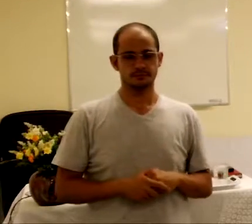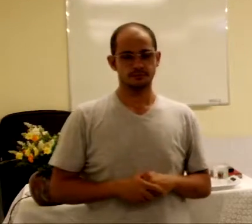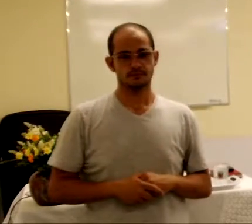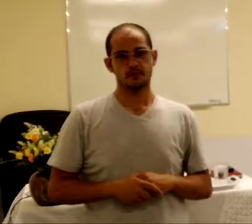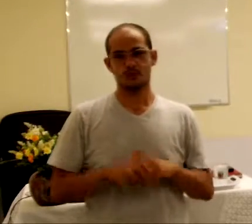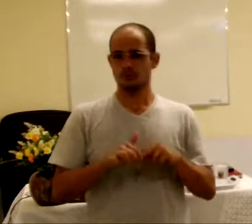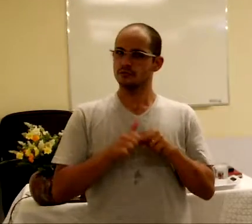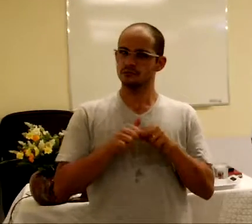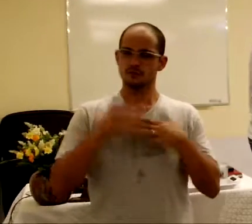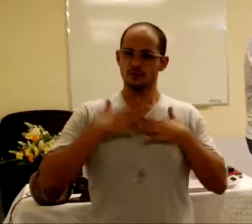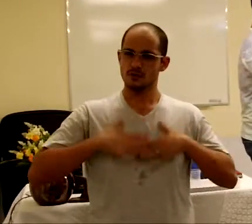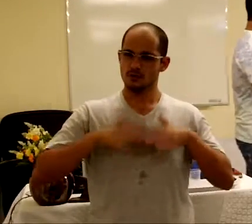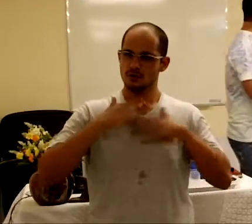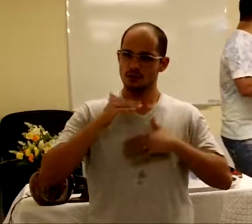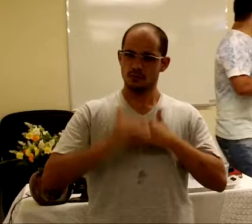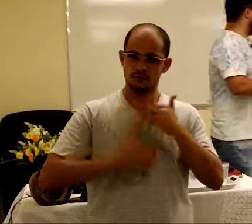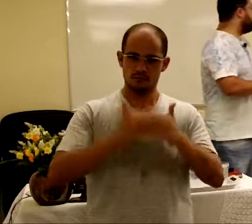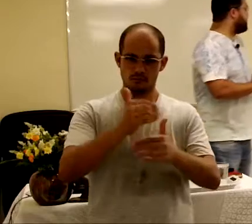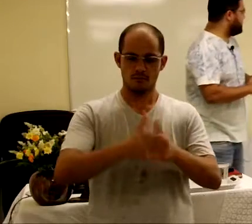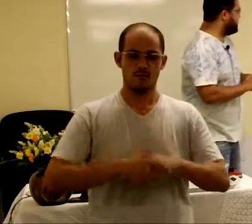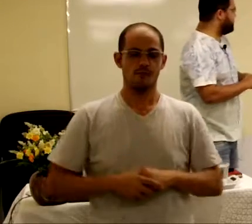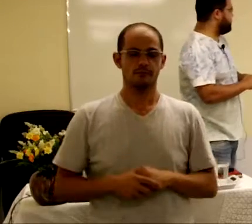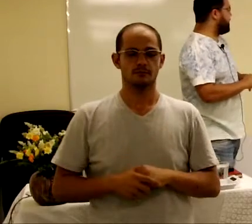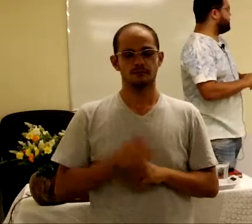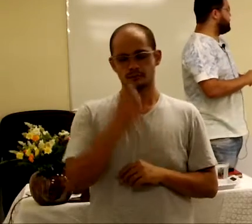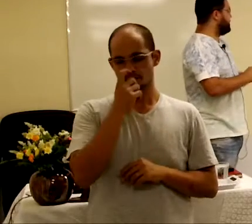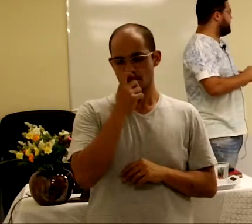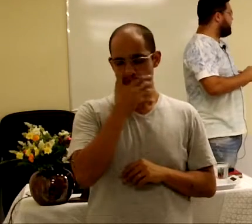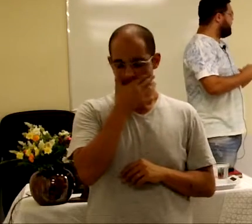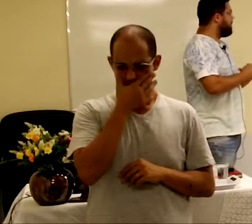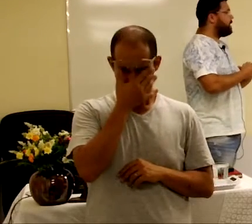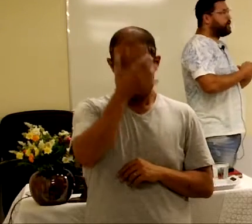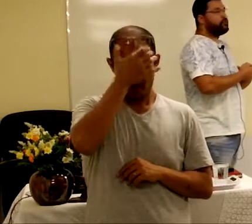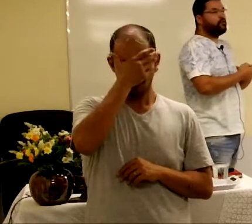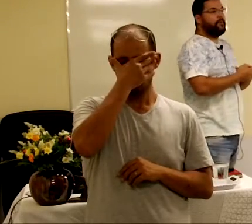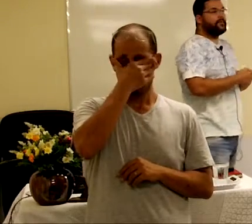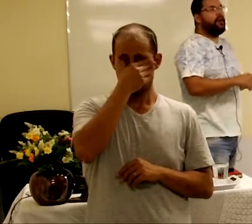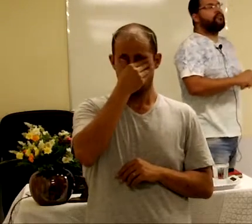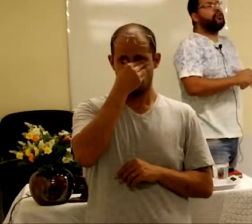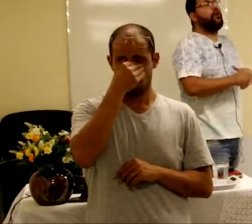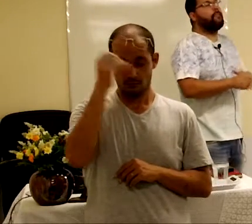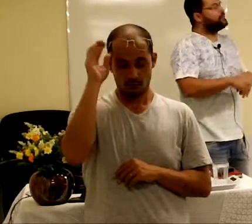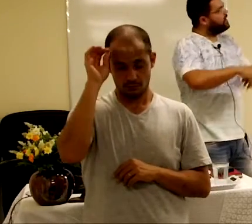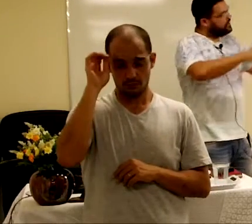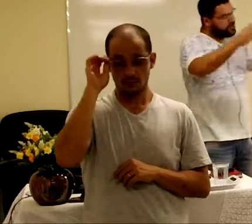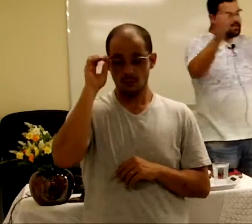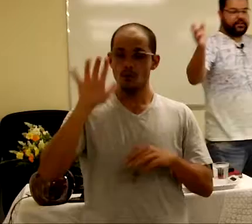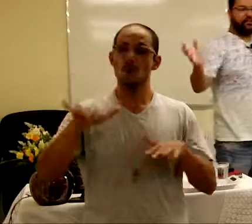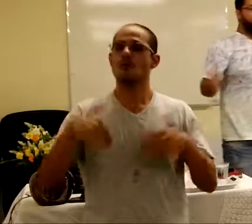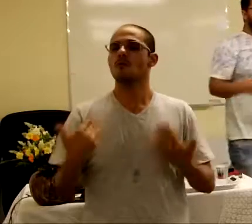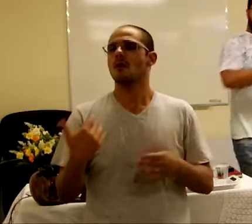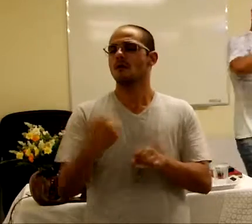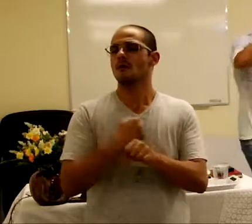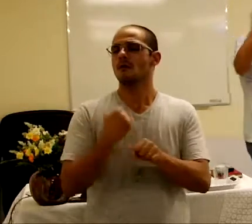Então vamos com calma, né? Devagar que o santo é de barro, já dizia o ditado, né? Se revela pelas suas obras. Álvaro, que obras? Aí a